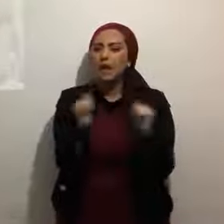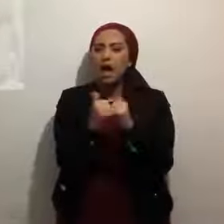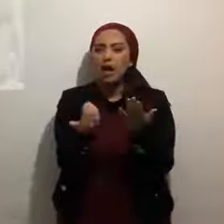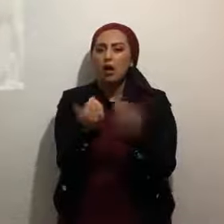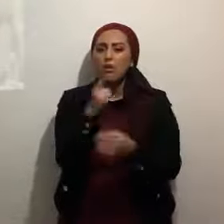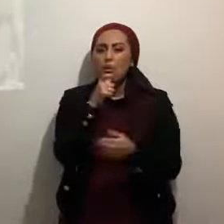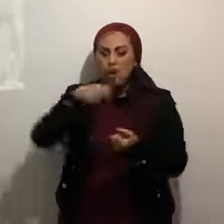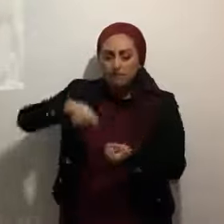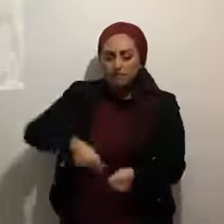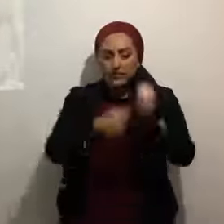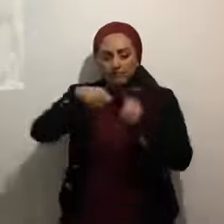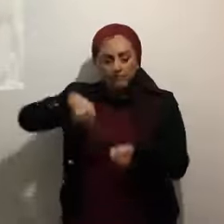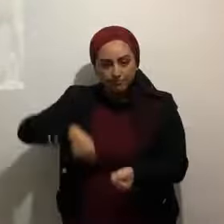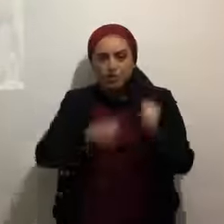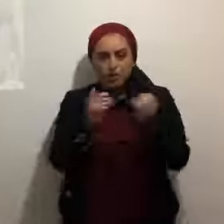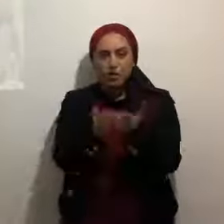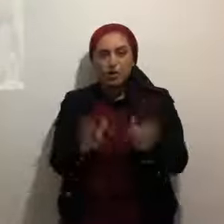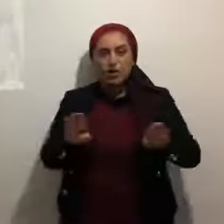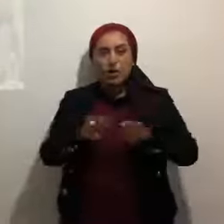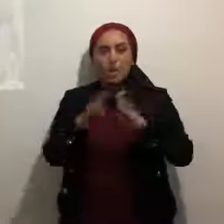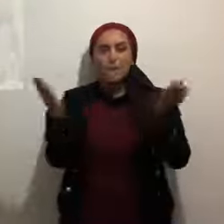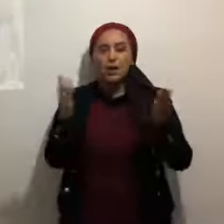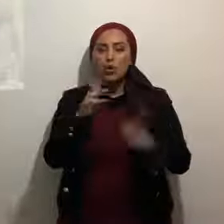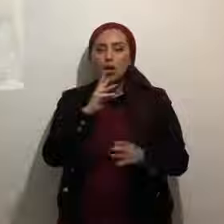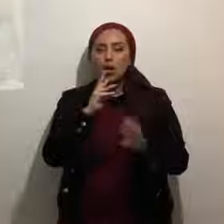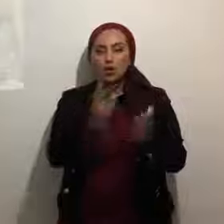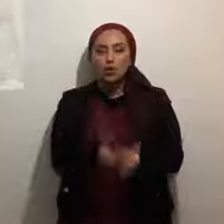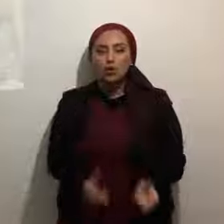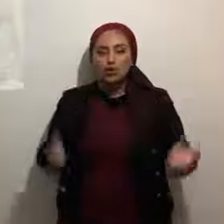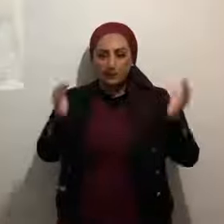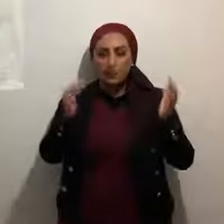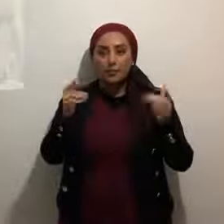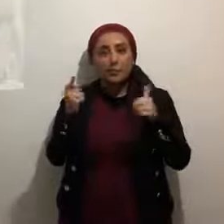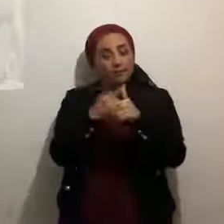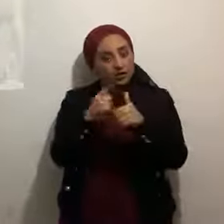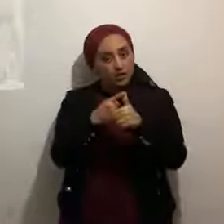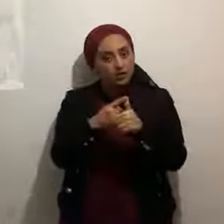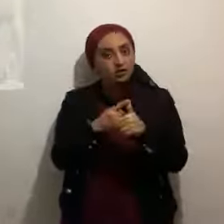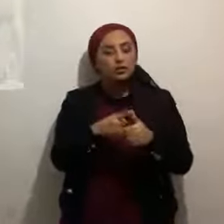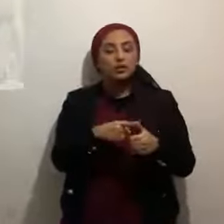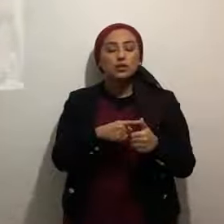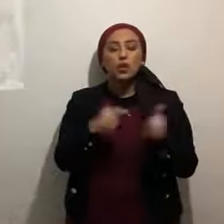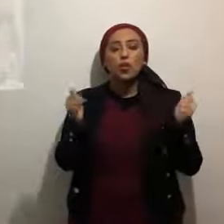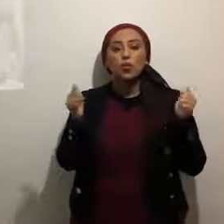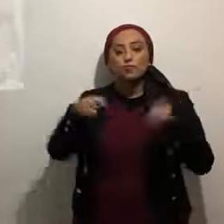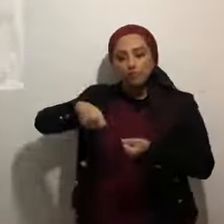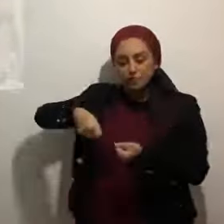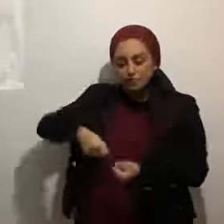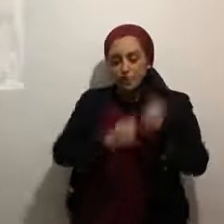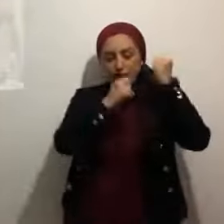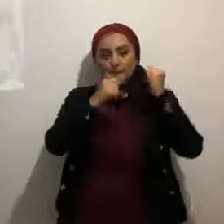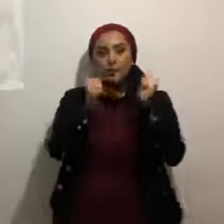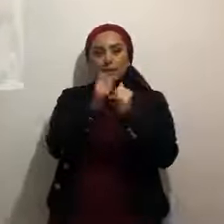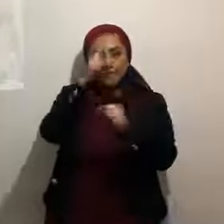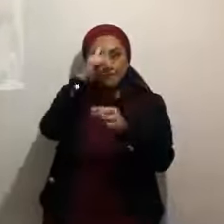cava? Para empezar, un pozo se cava con fe. Eso es lo que tuvo Isaac.